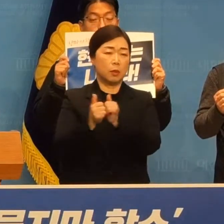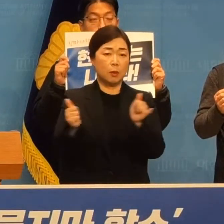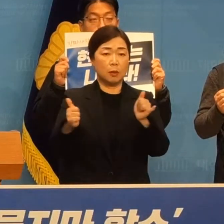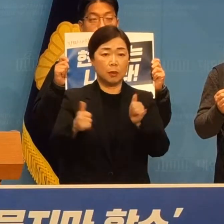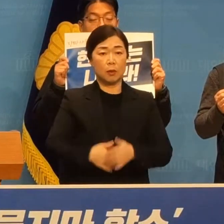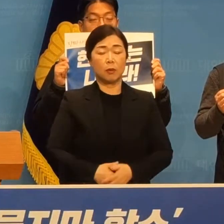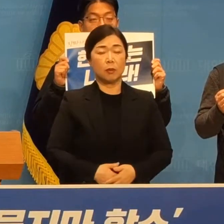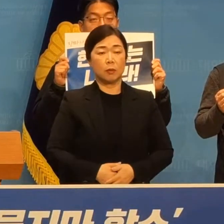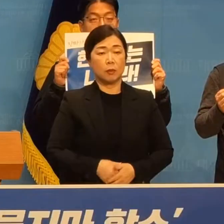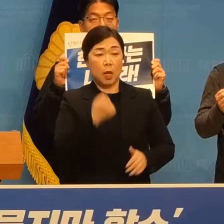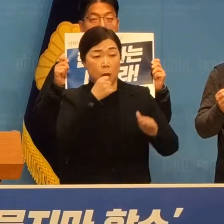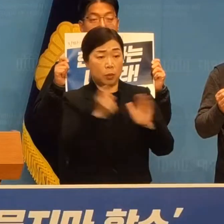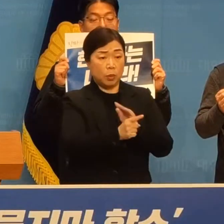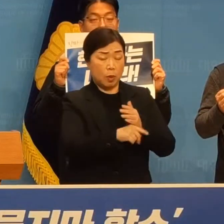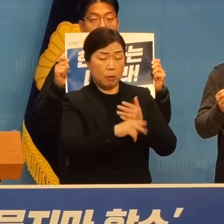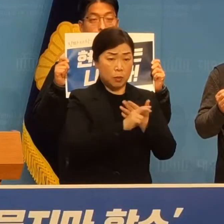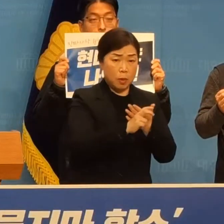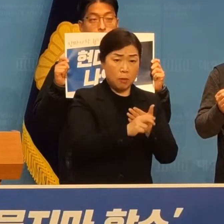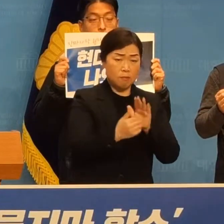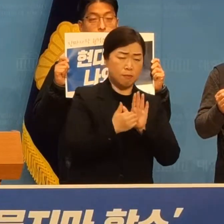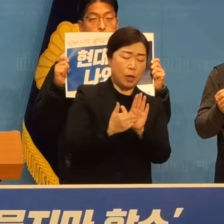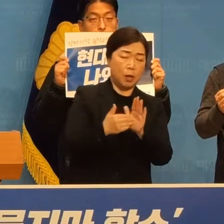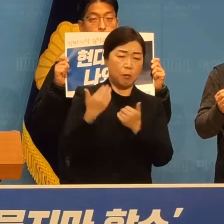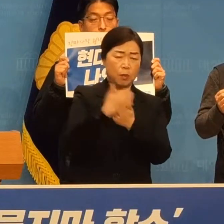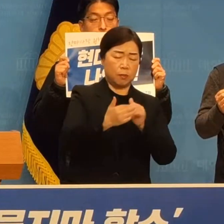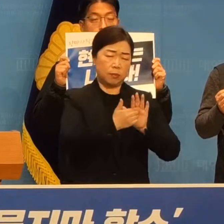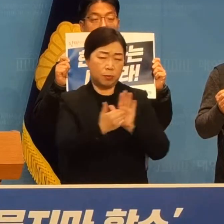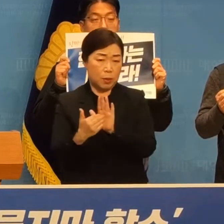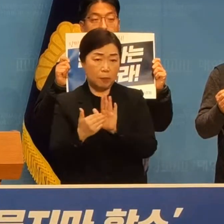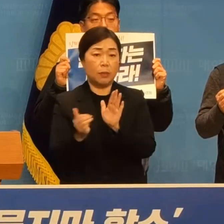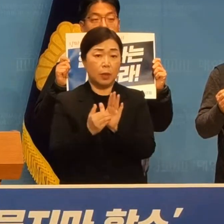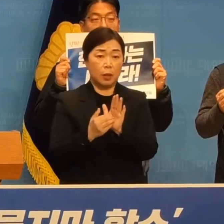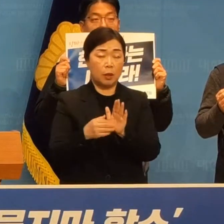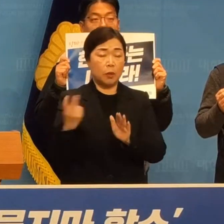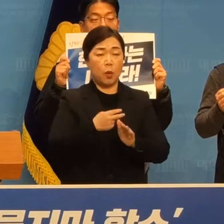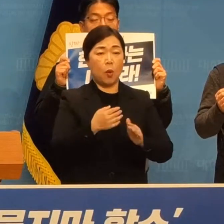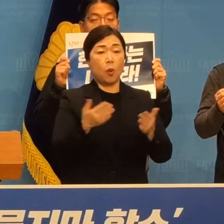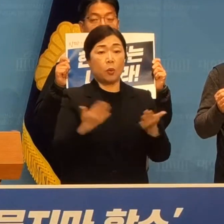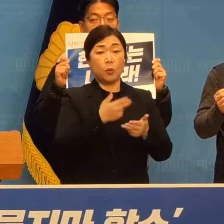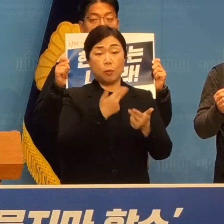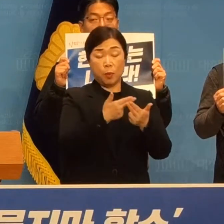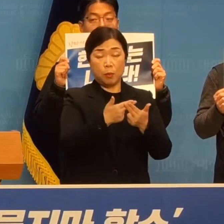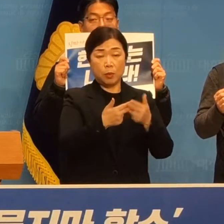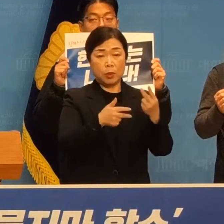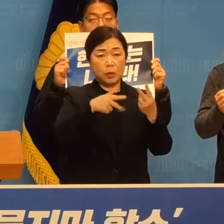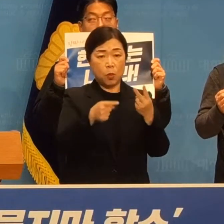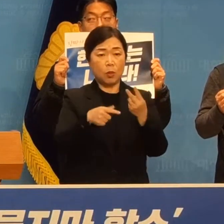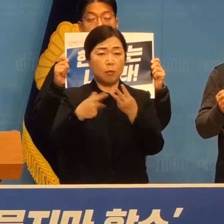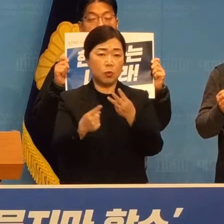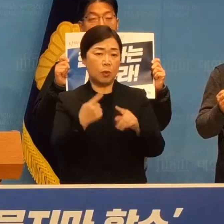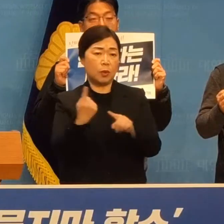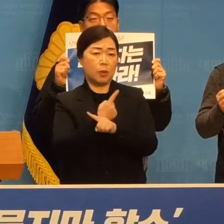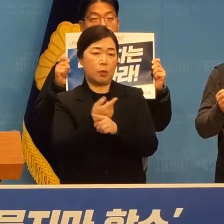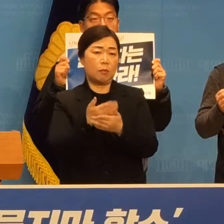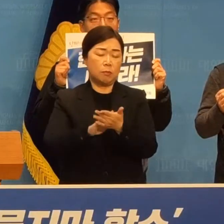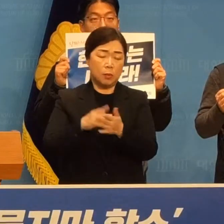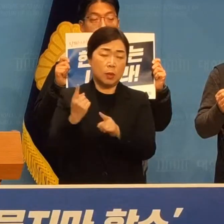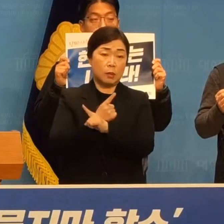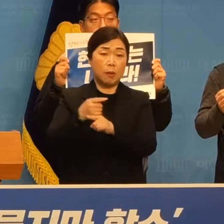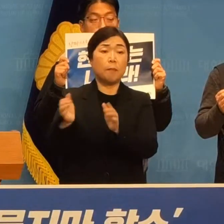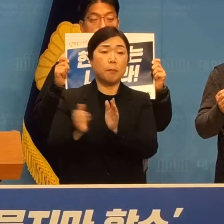불법 계엄도 막았습니다. 노조법 2, 3조도 개정했습니다. 이제 현대차